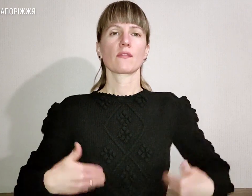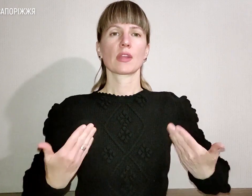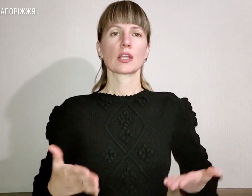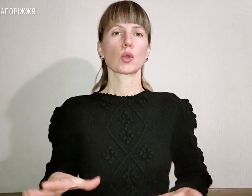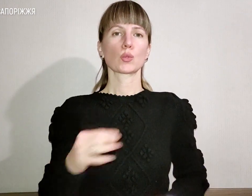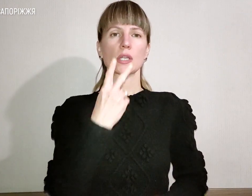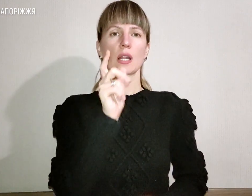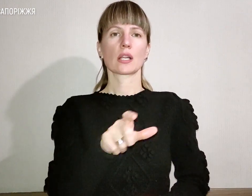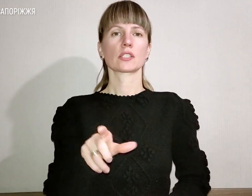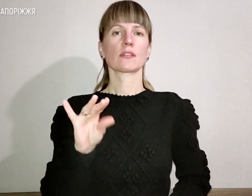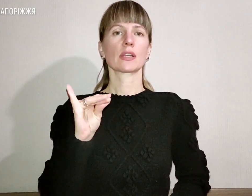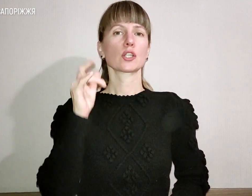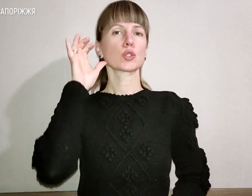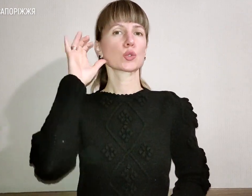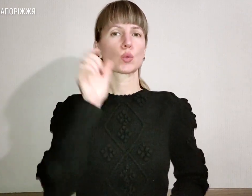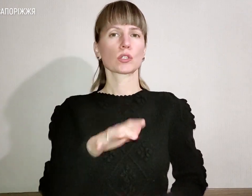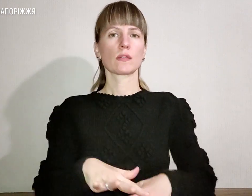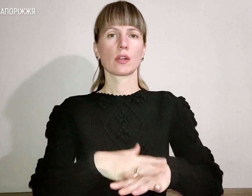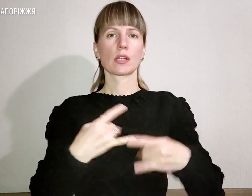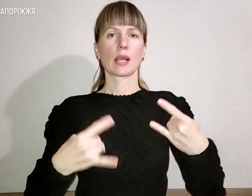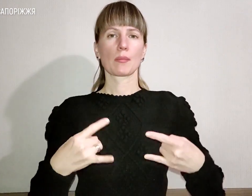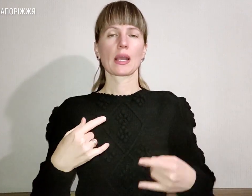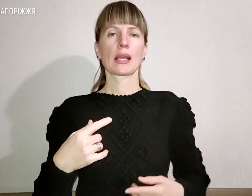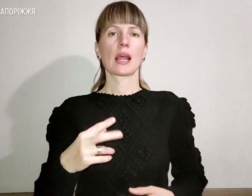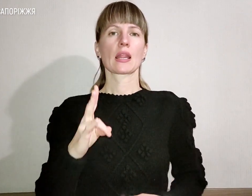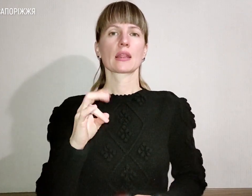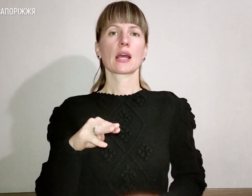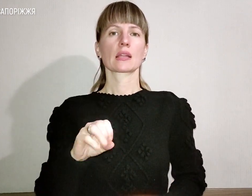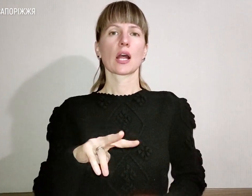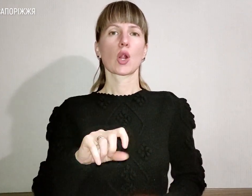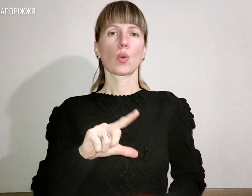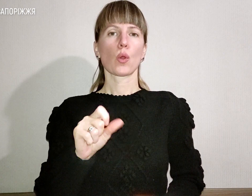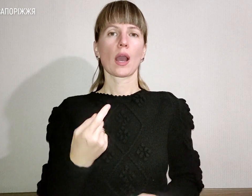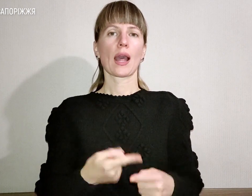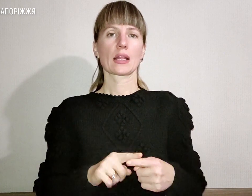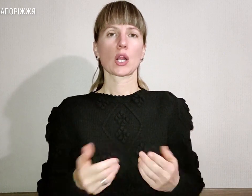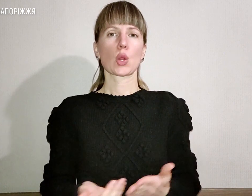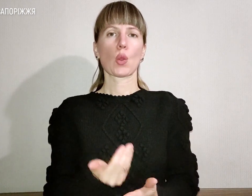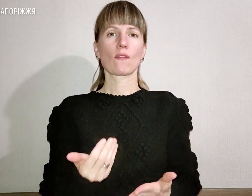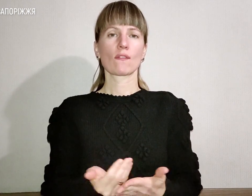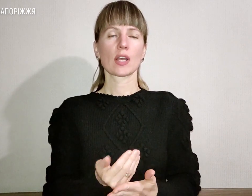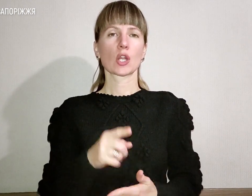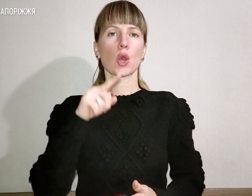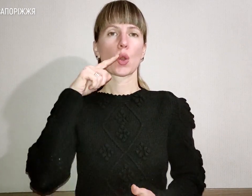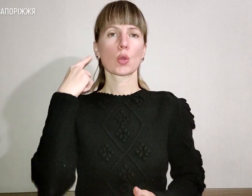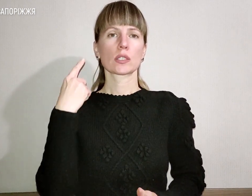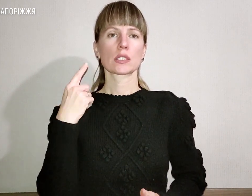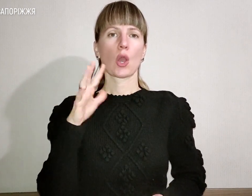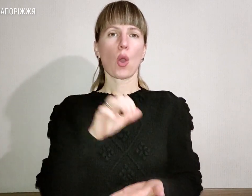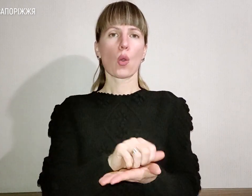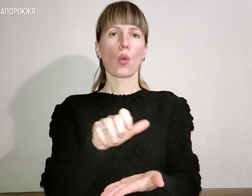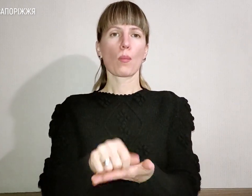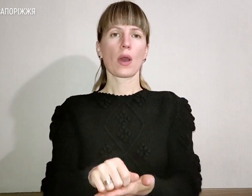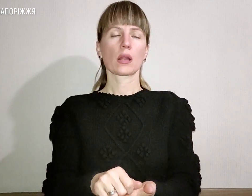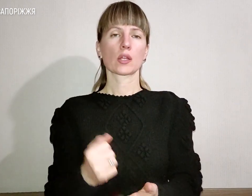глядачів та слухачів Суспільного. Я Люна Анталуха і це новини. Російські окупанти завдали удару по